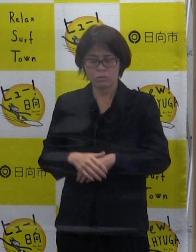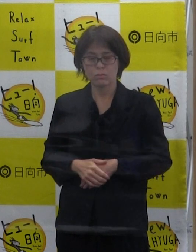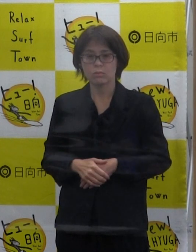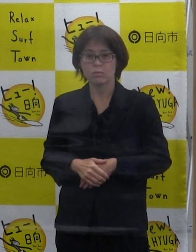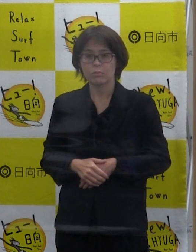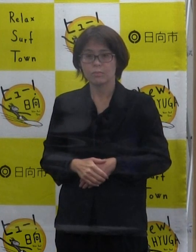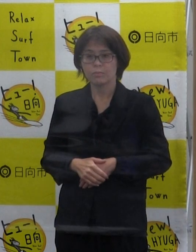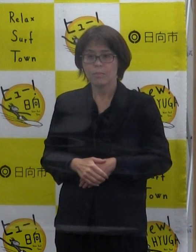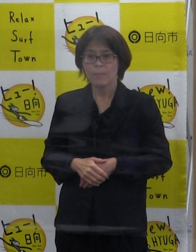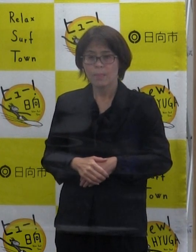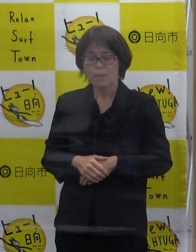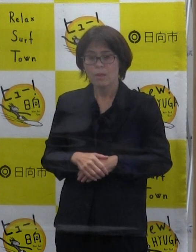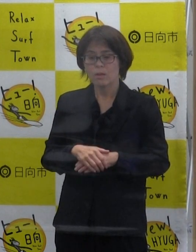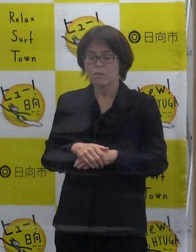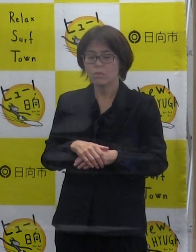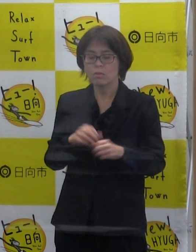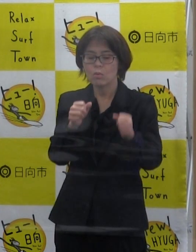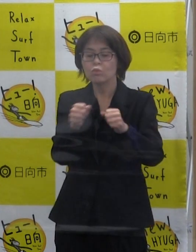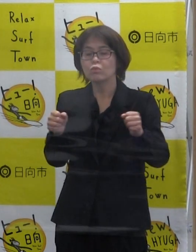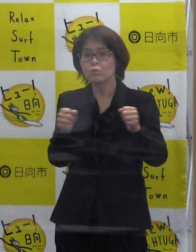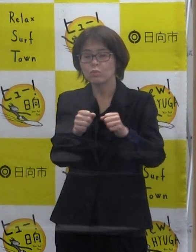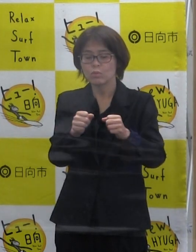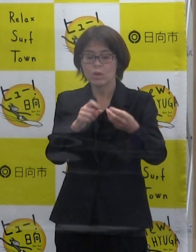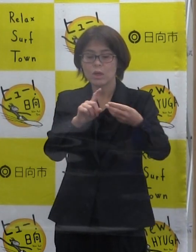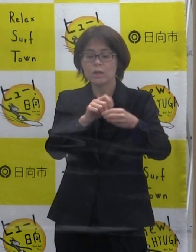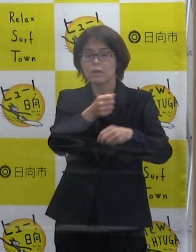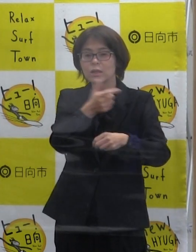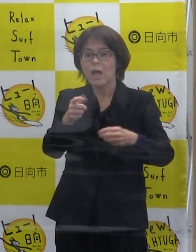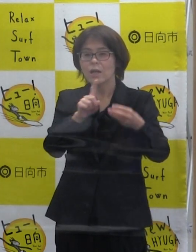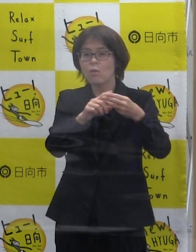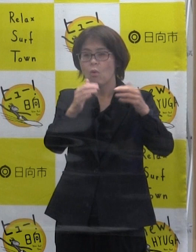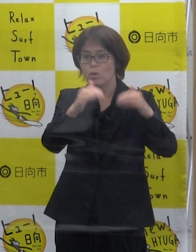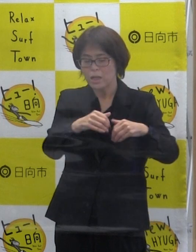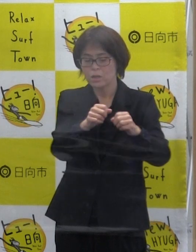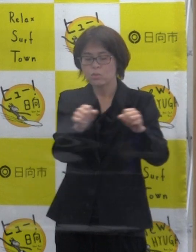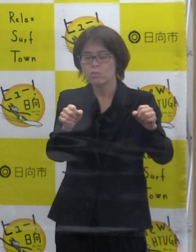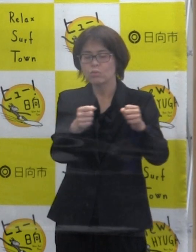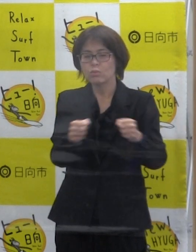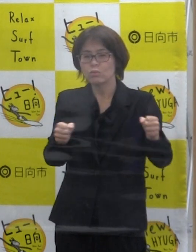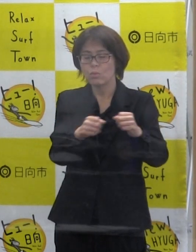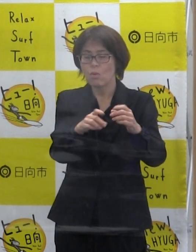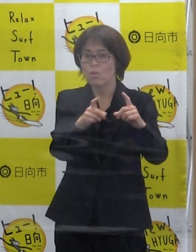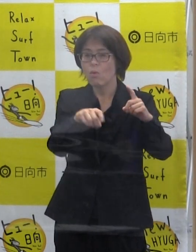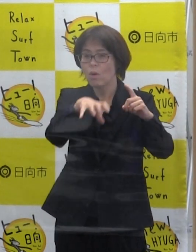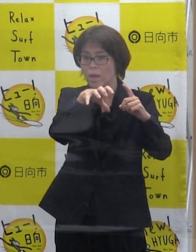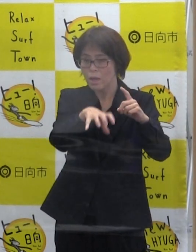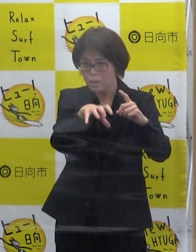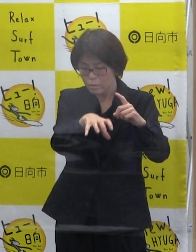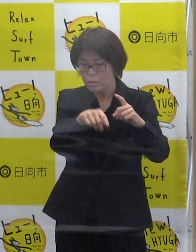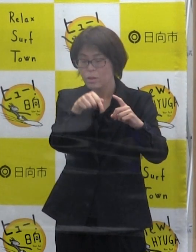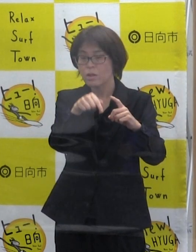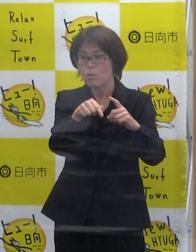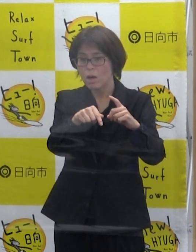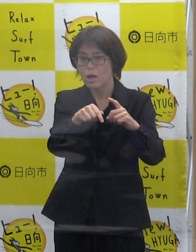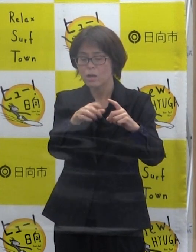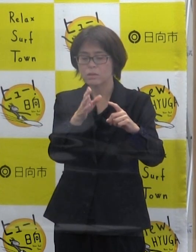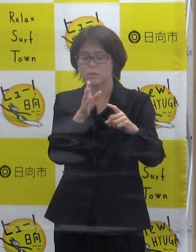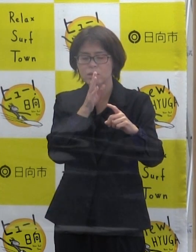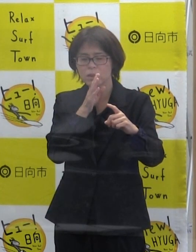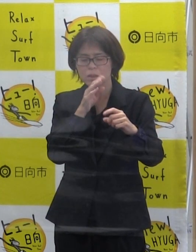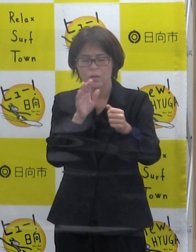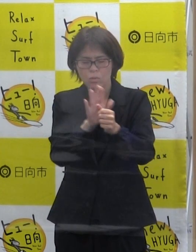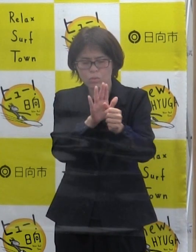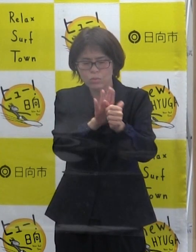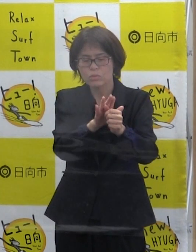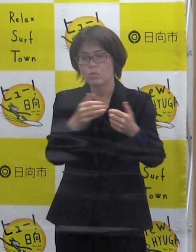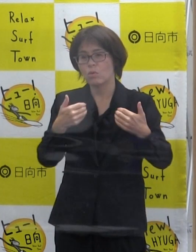また、大尾谷運動公園駐車場において、関係機関による災害救助などの実動訓練を実